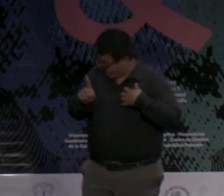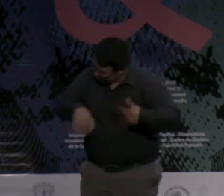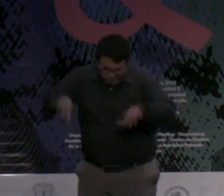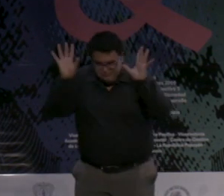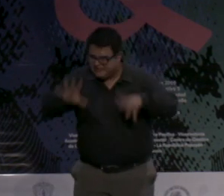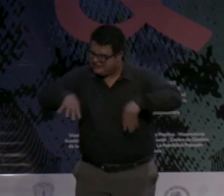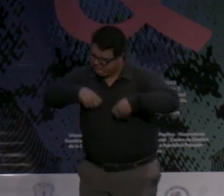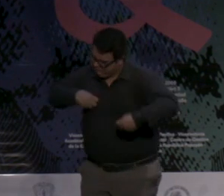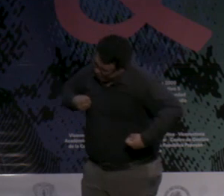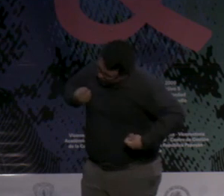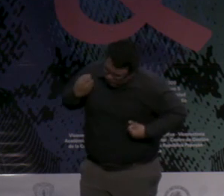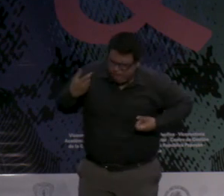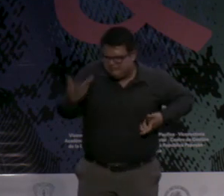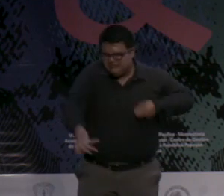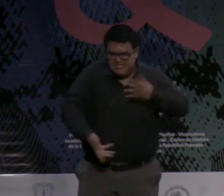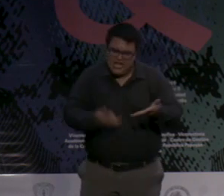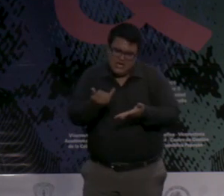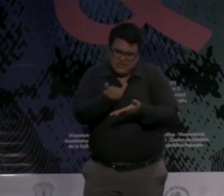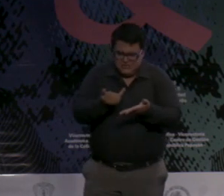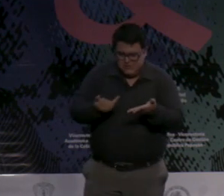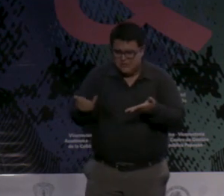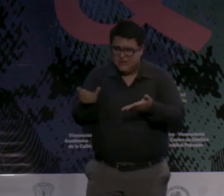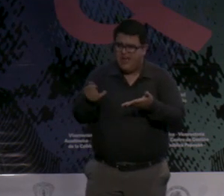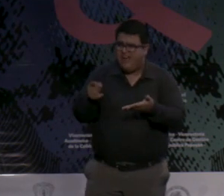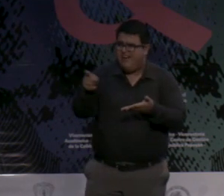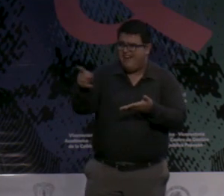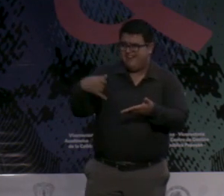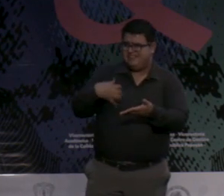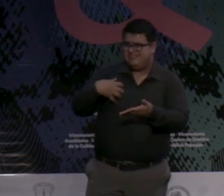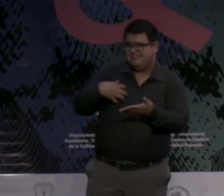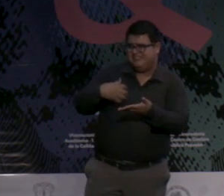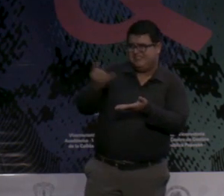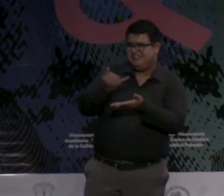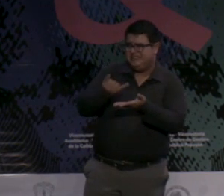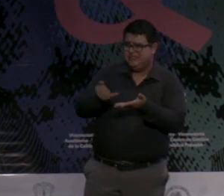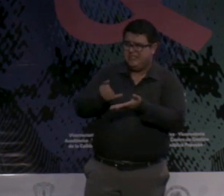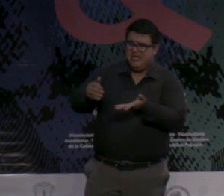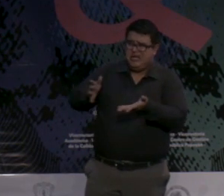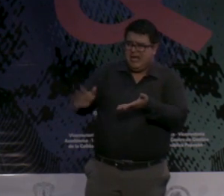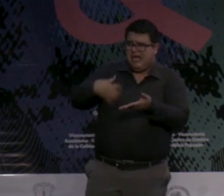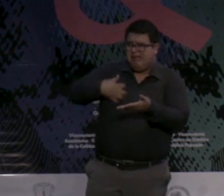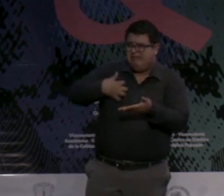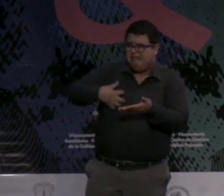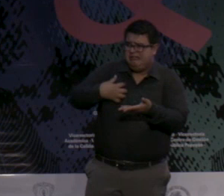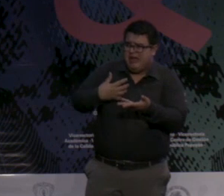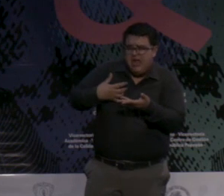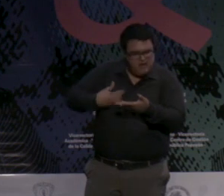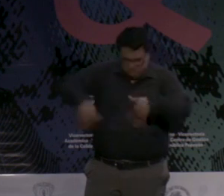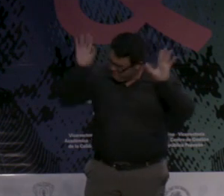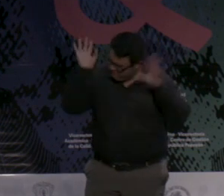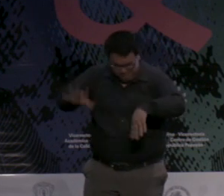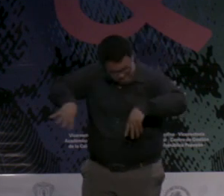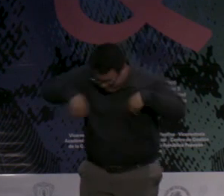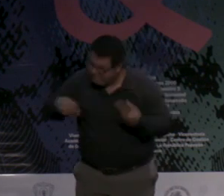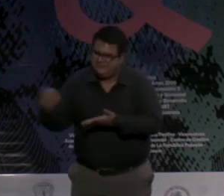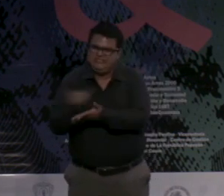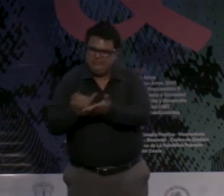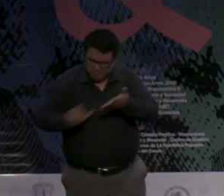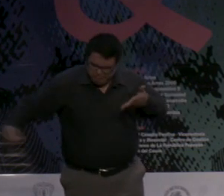de energía y de invención para ir a hacer una pintura en un abismo dentro de una caverna y volver. Y